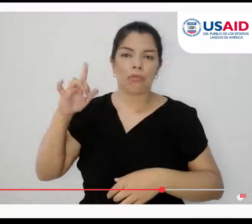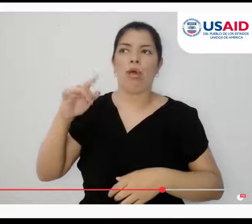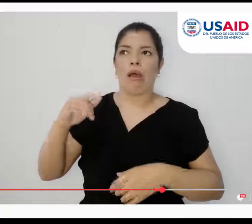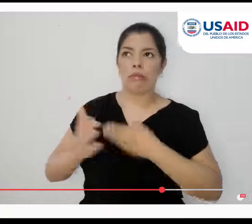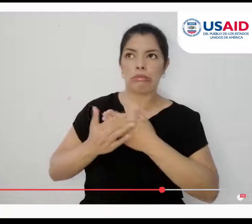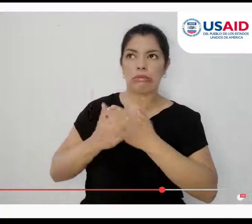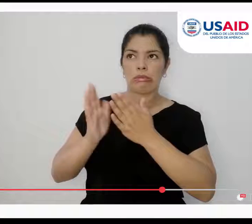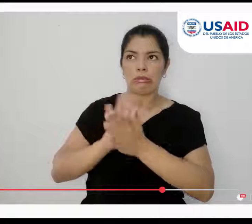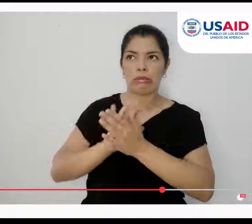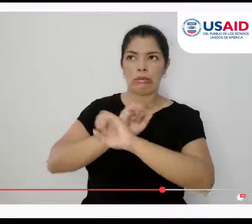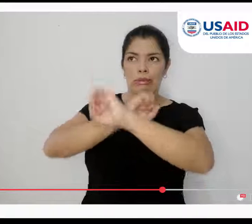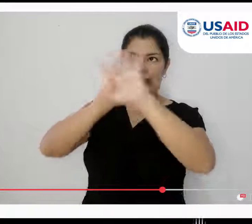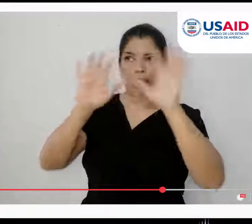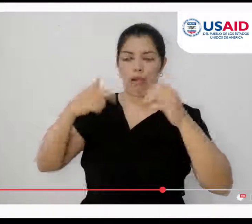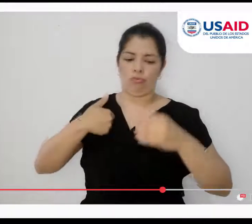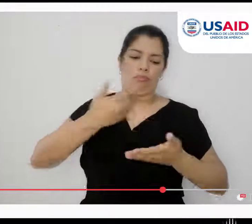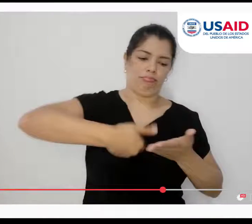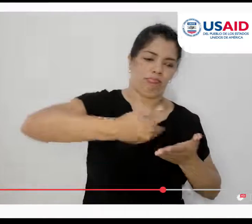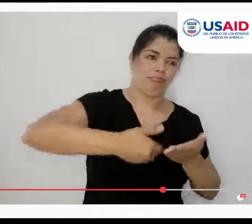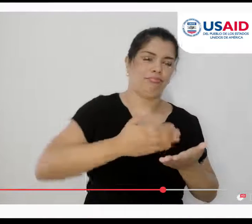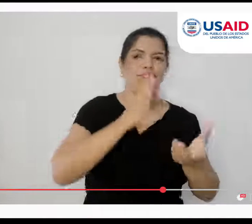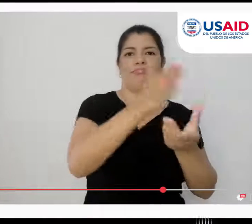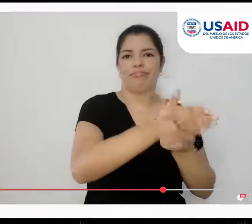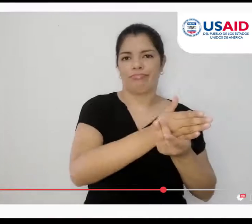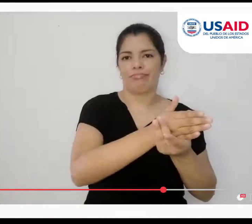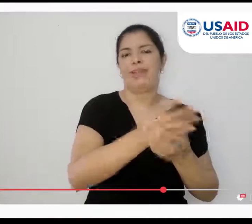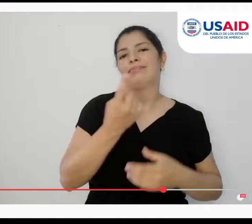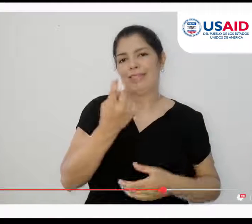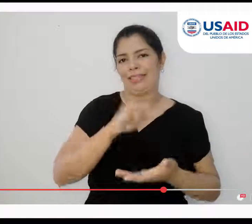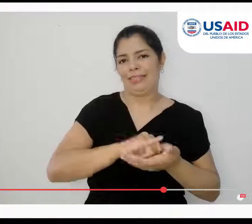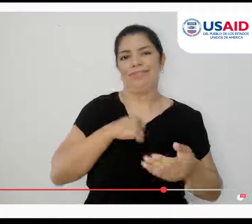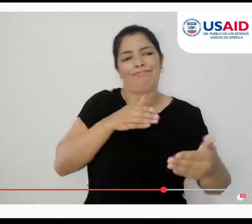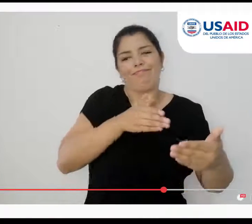puedan presentar. Segunda barrera, en